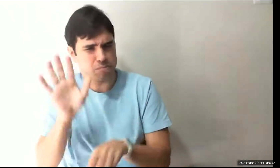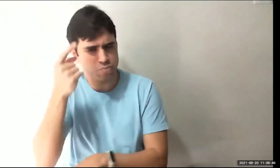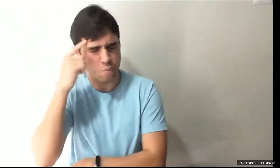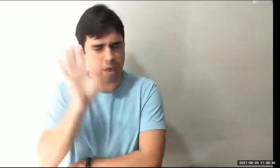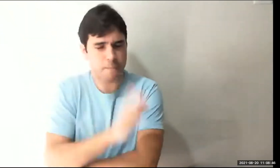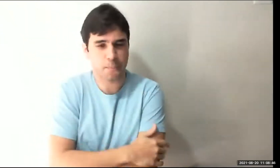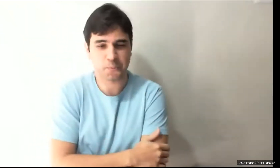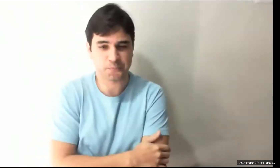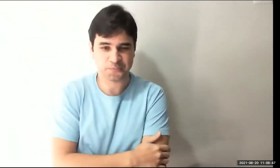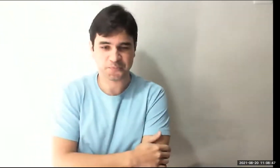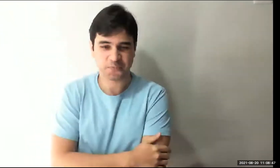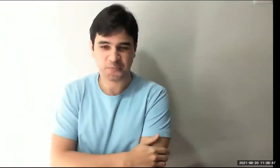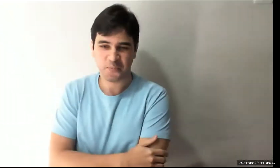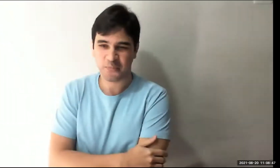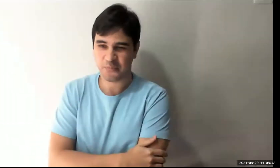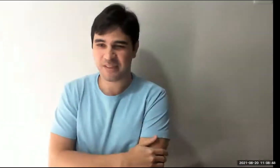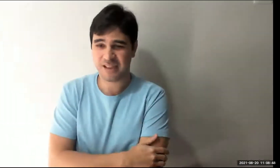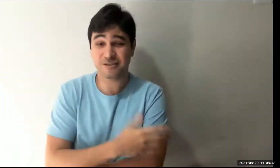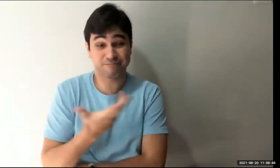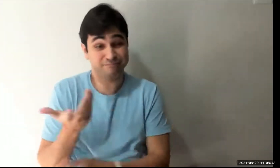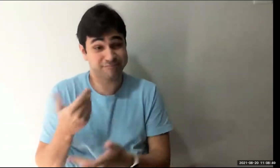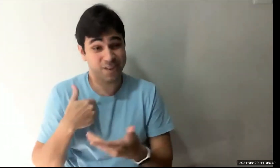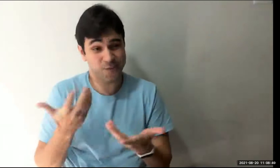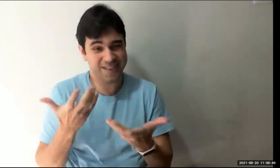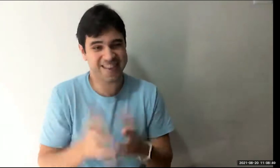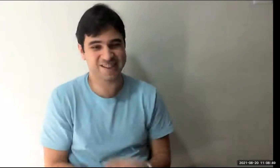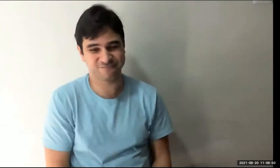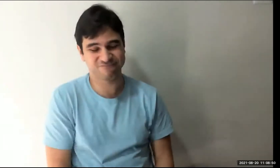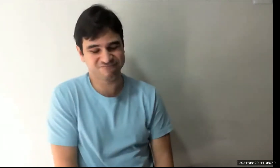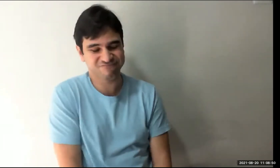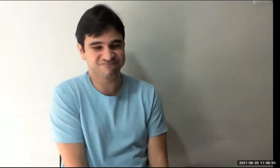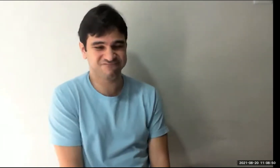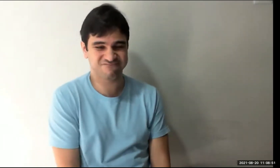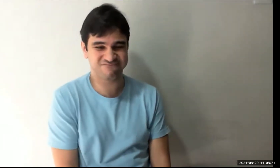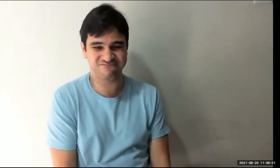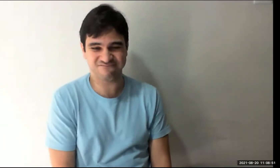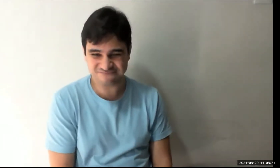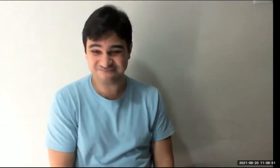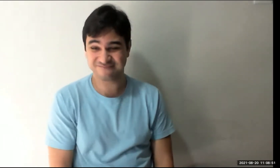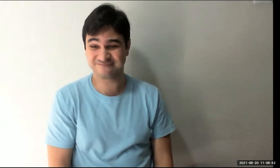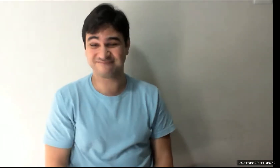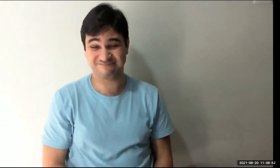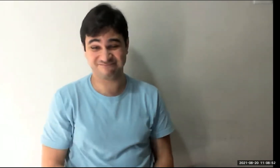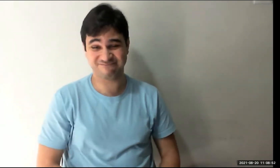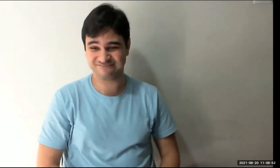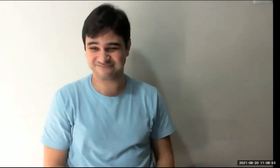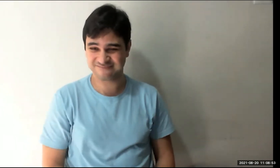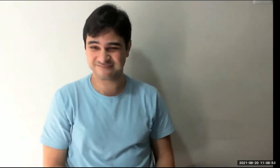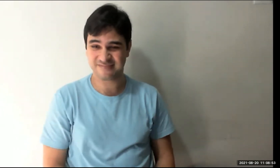que é para o primeiro e segundo segmento, né, para a escola, eu gostaria que nós pudéssemos aproveitar mais, eu